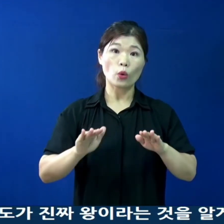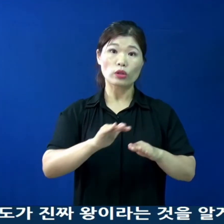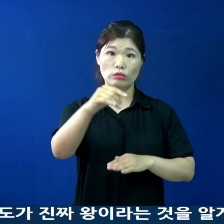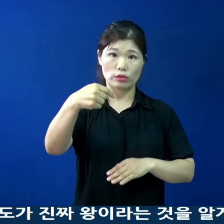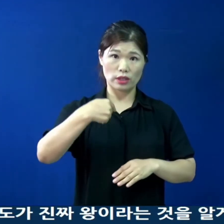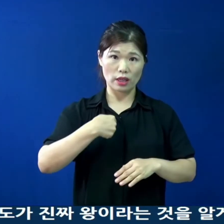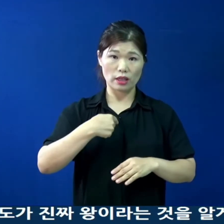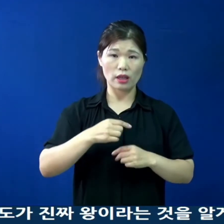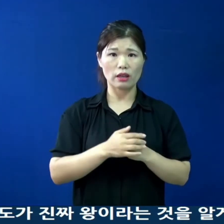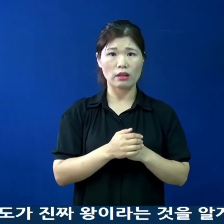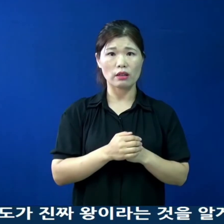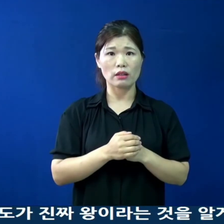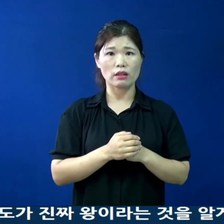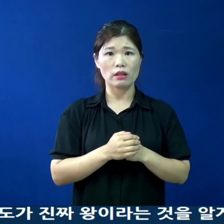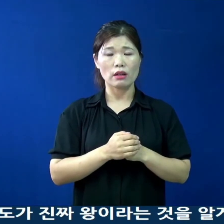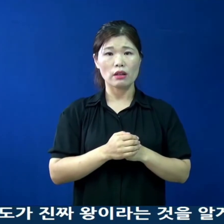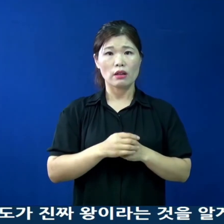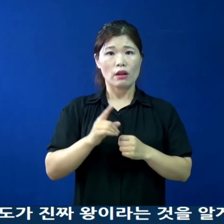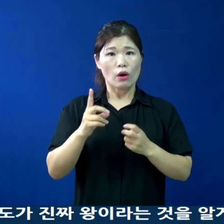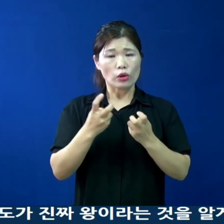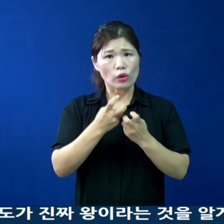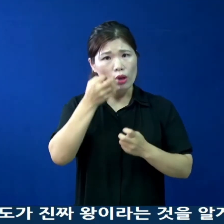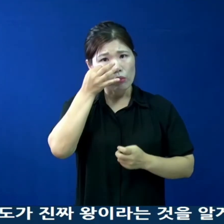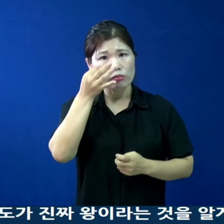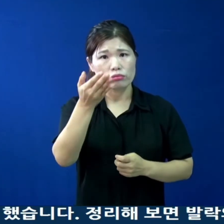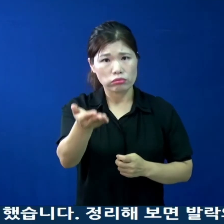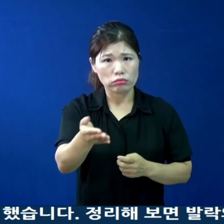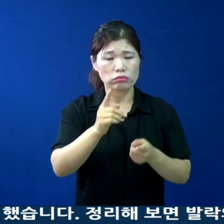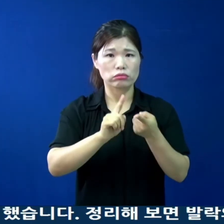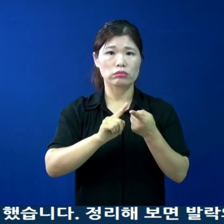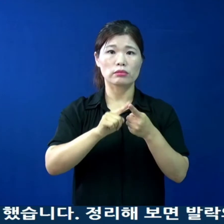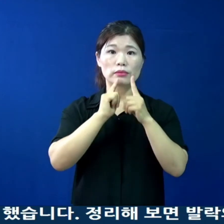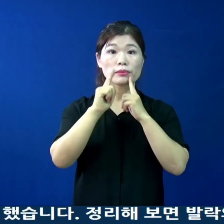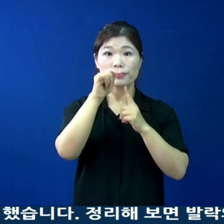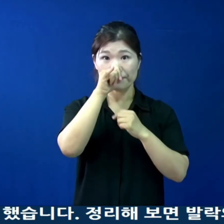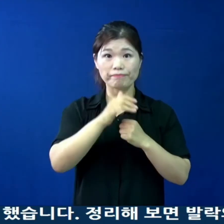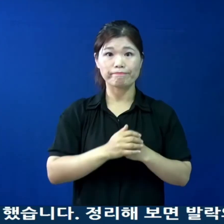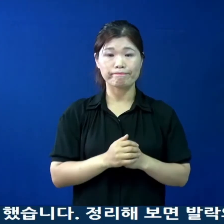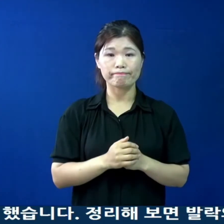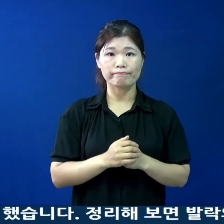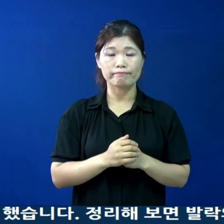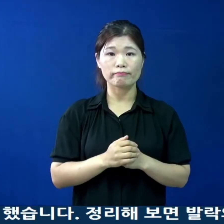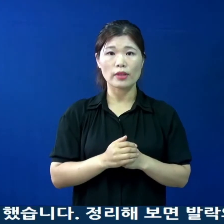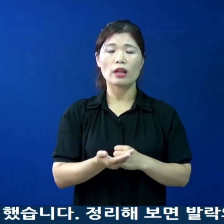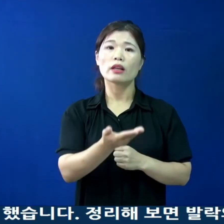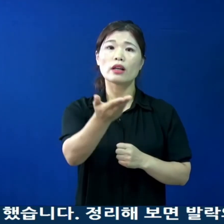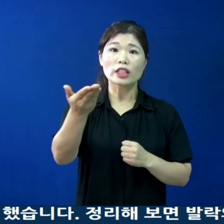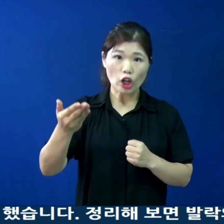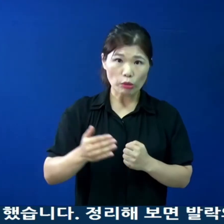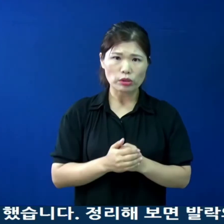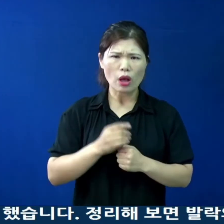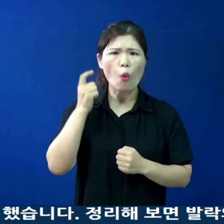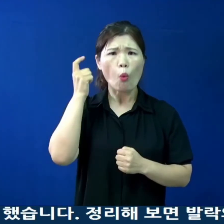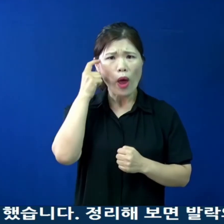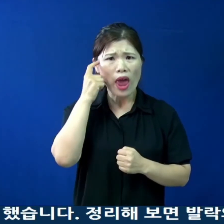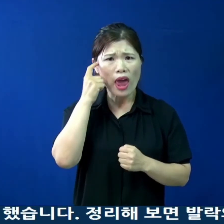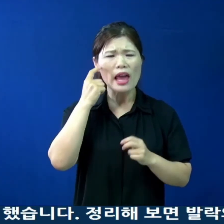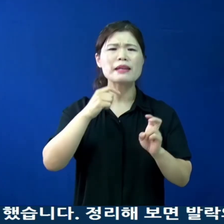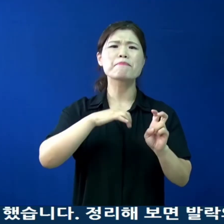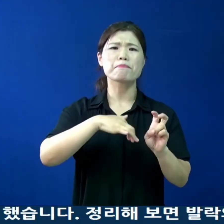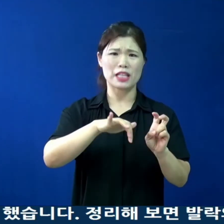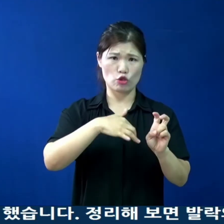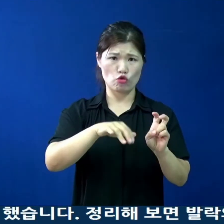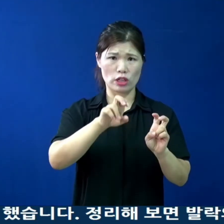우리에게 그것을 보여주는가를 우리가 말씀을 통해 발견합니다. 그렇다면 여러분, 왜 민수기에